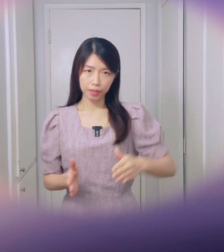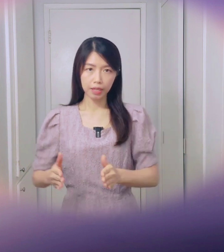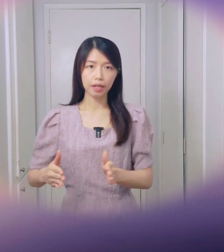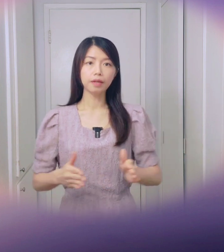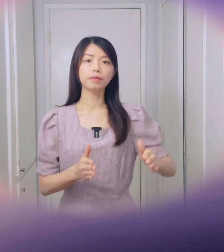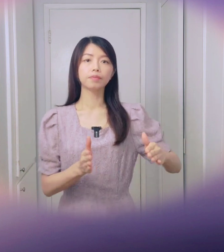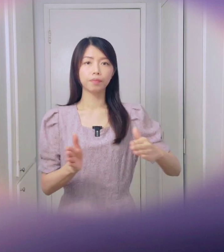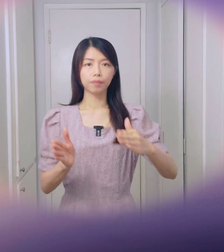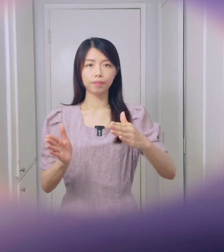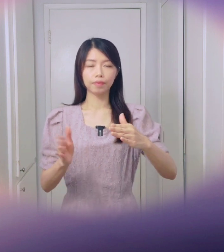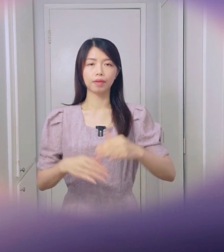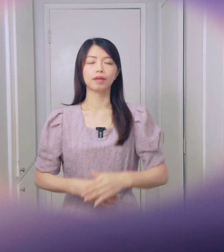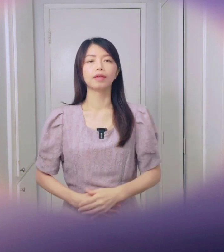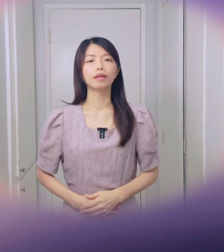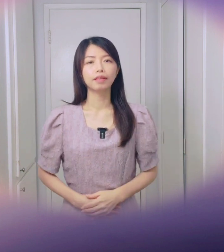길.